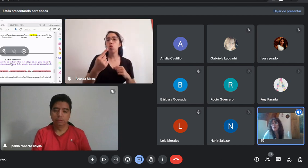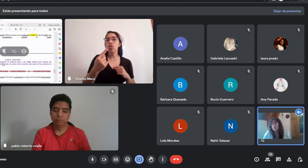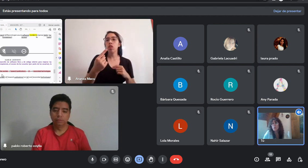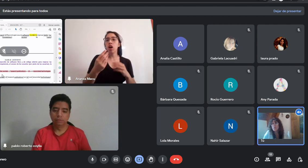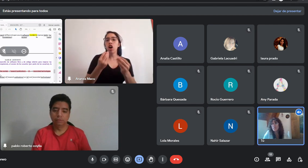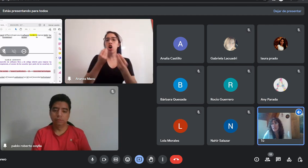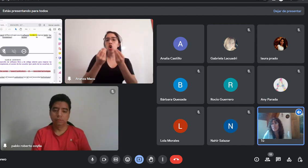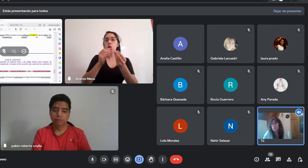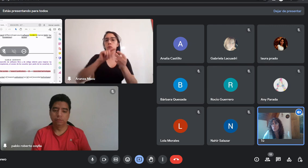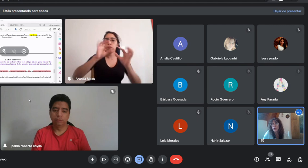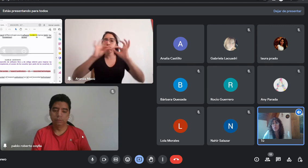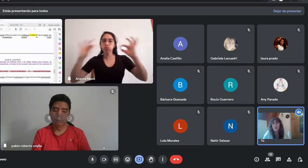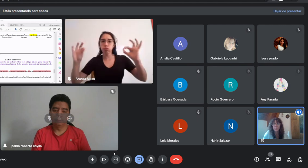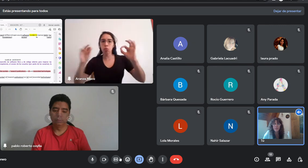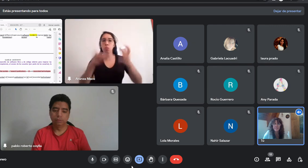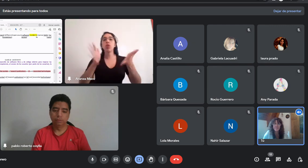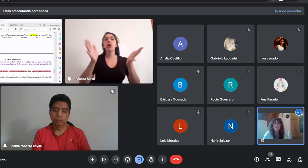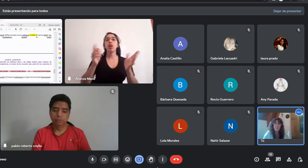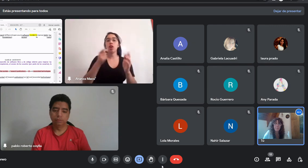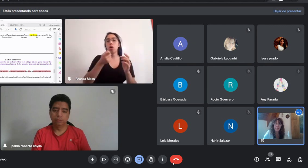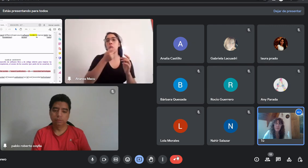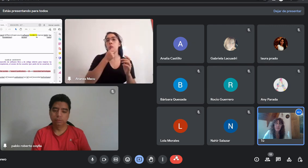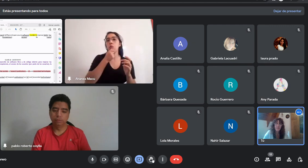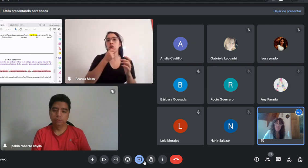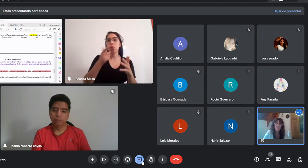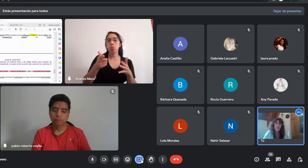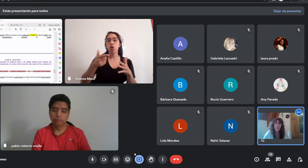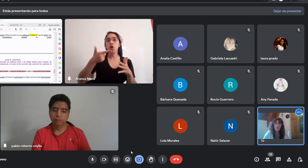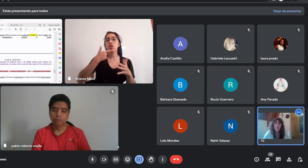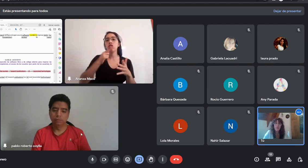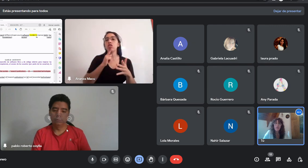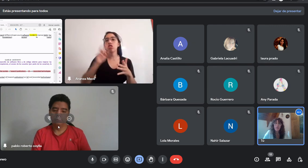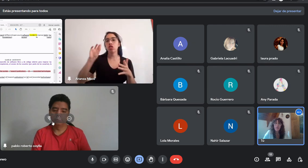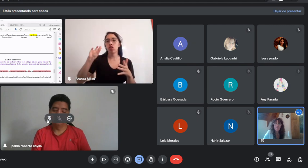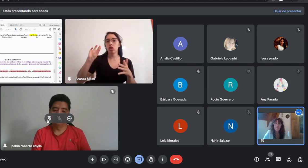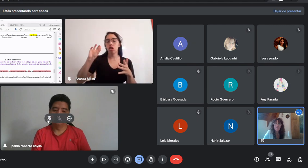Después, ¿cómo sería? Strong increase.